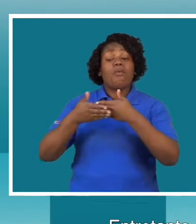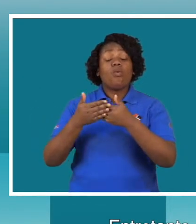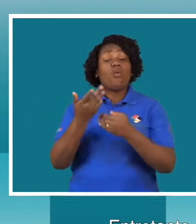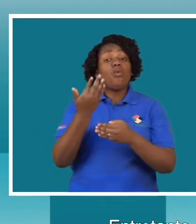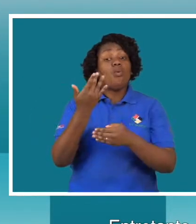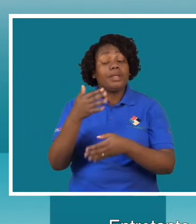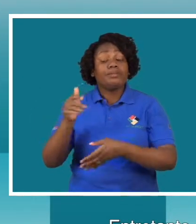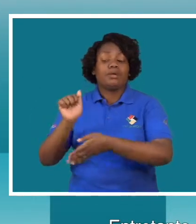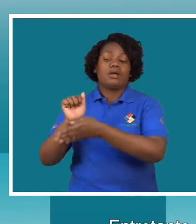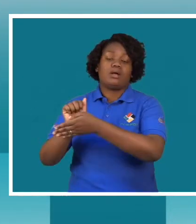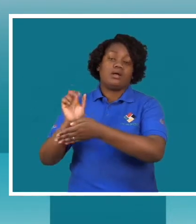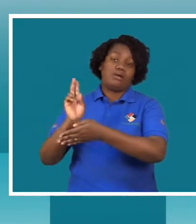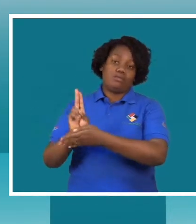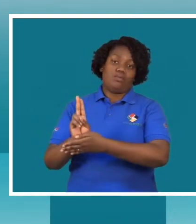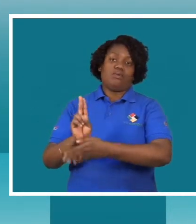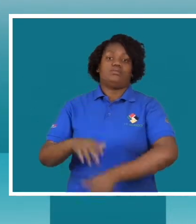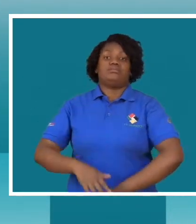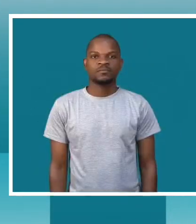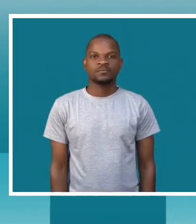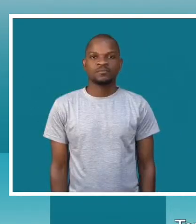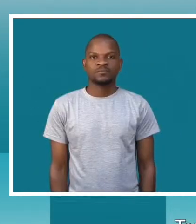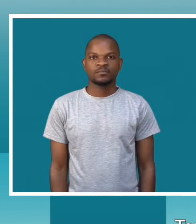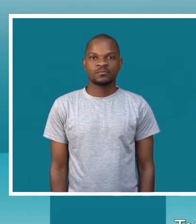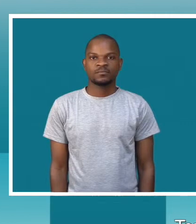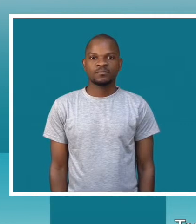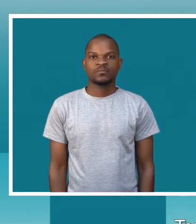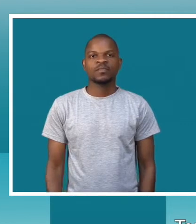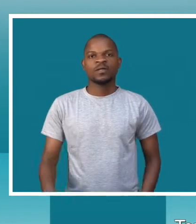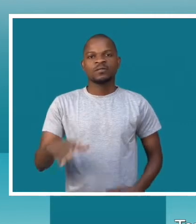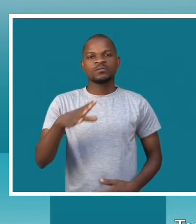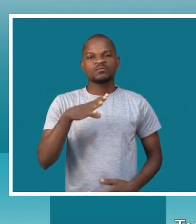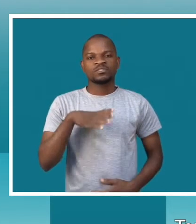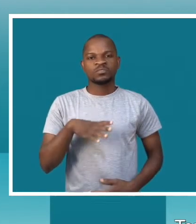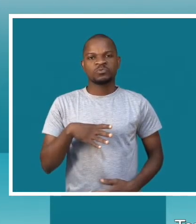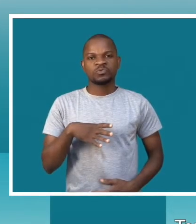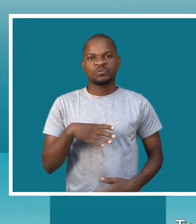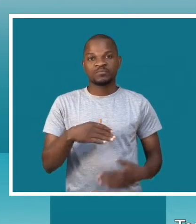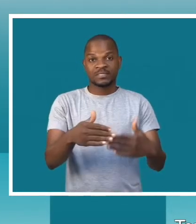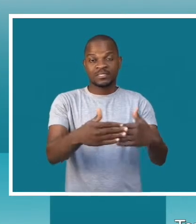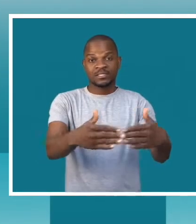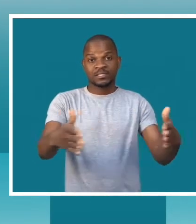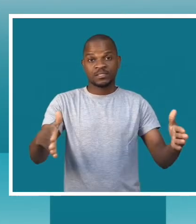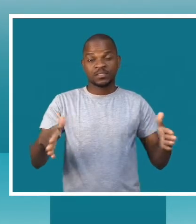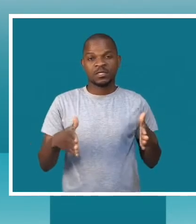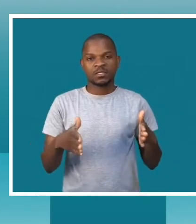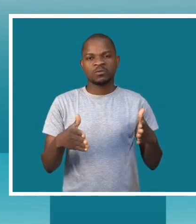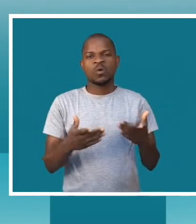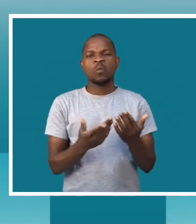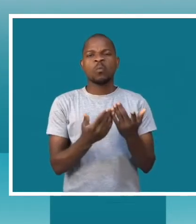condiciona o trabalho dos professores. Temos turmas numerosas.